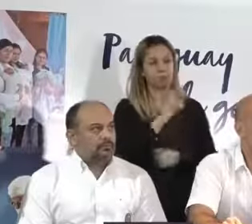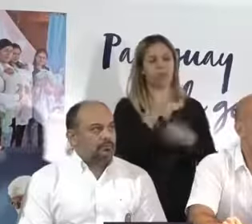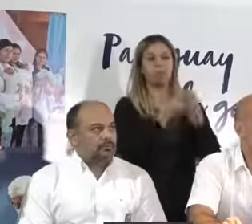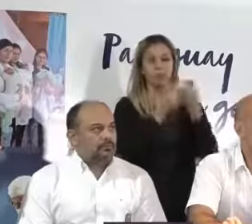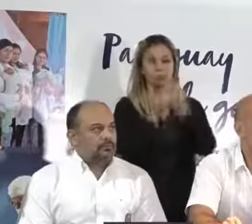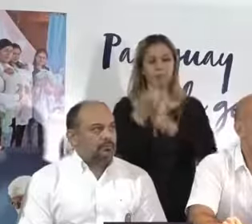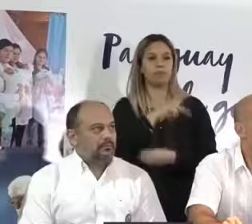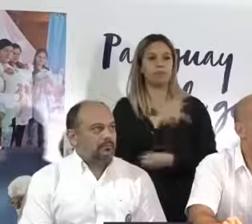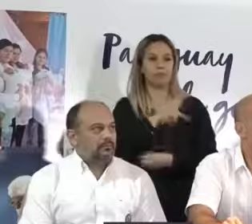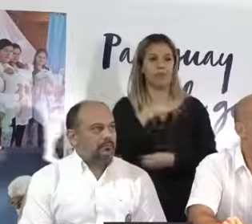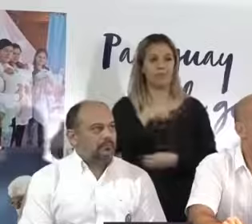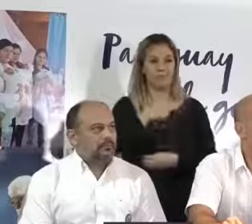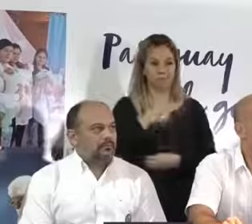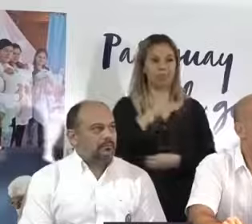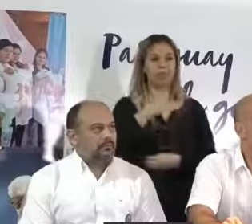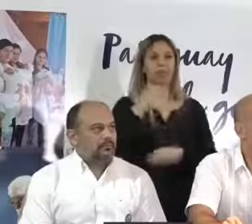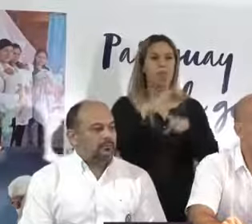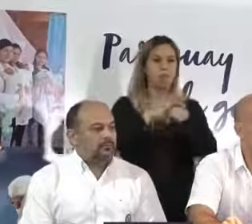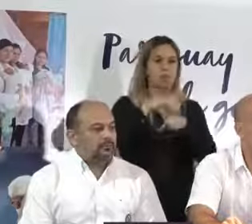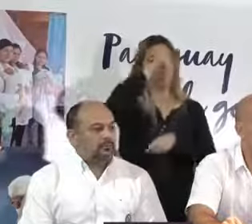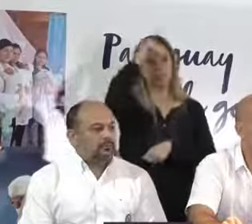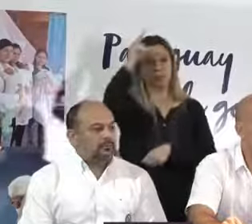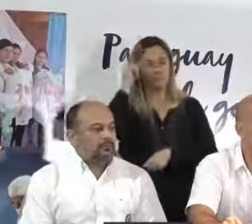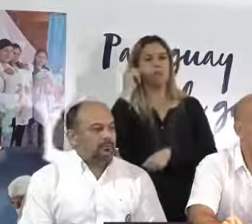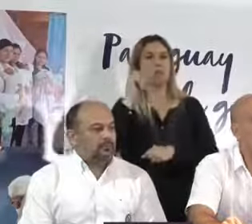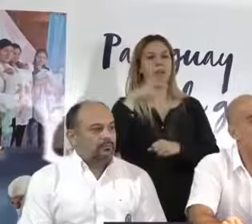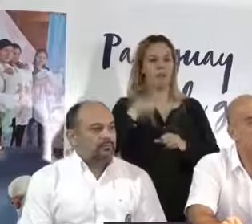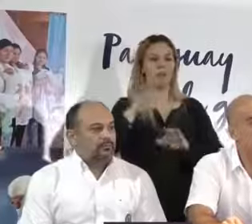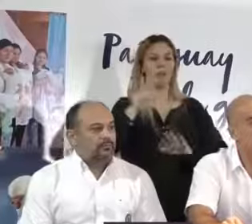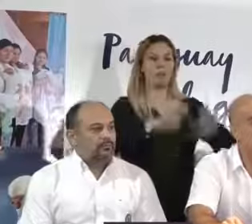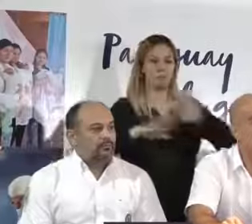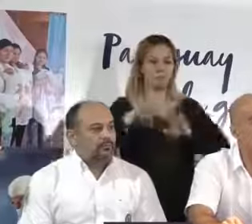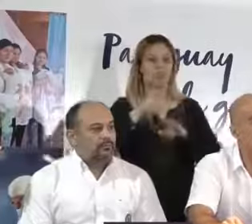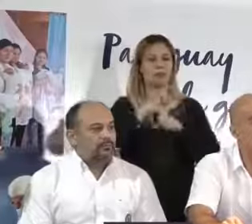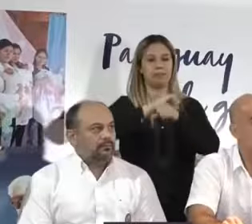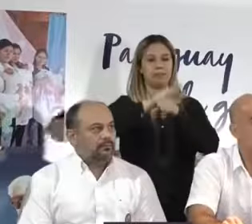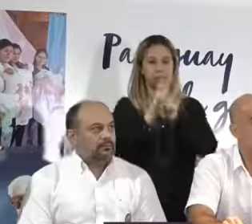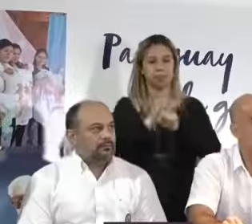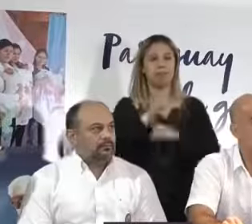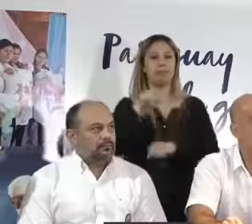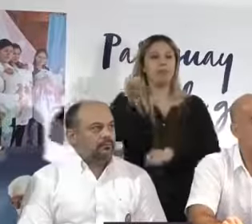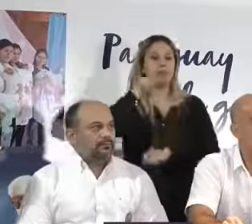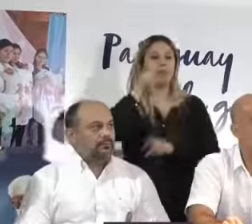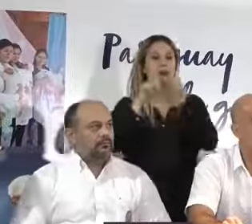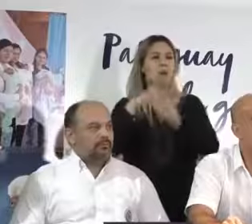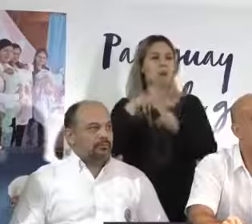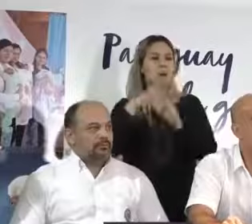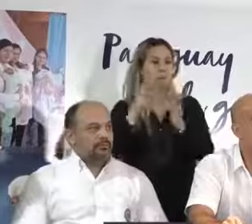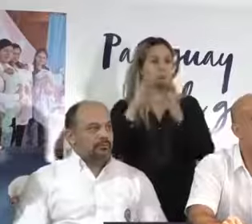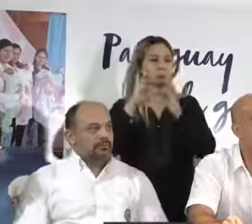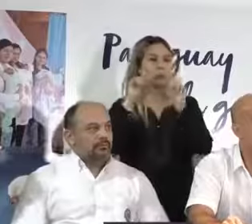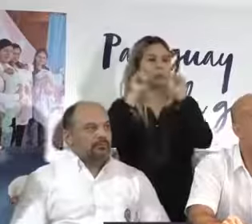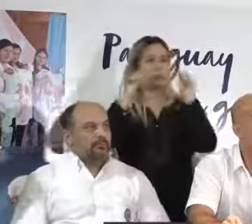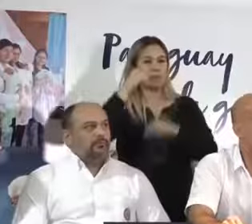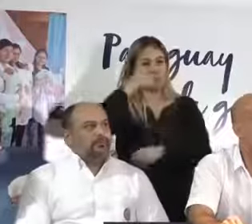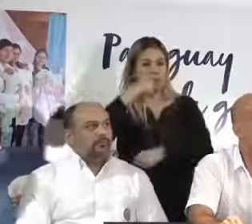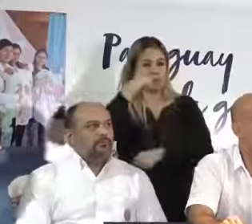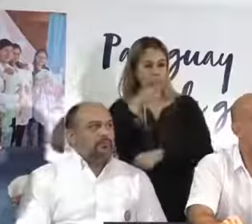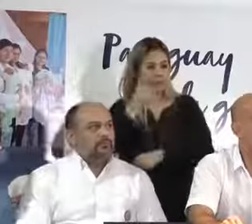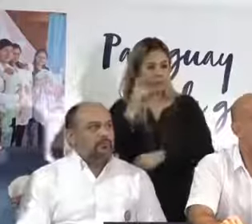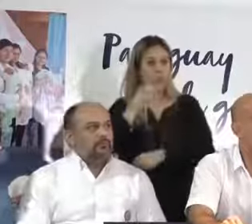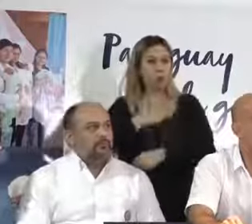capacitado porque normalmente lidia con infecciones respiratorias agudas. A ello vamos a sumar un plan de capacitación